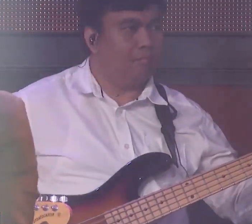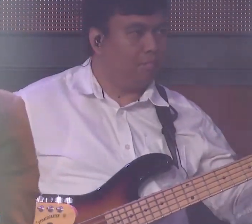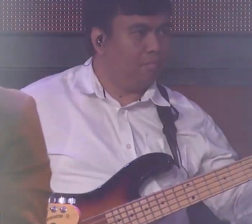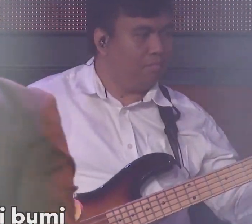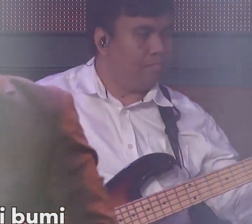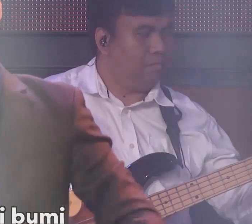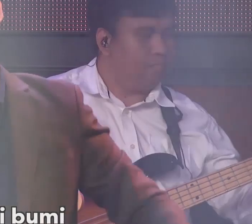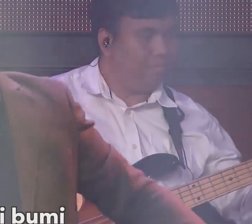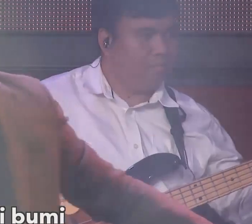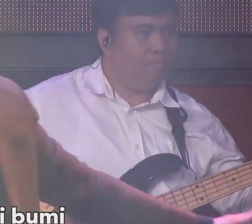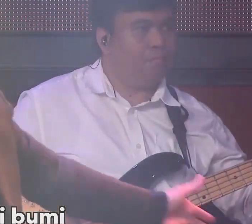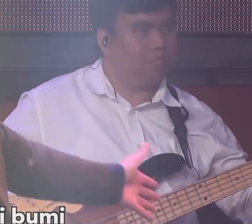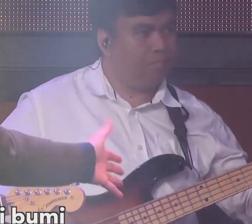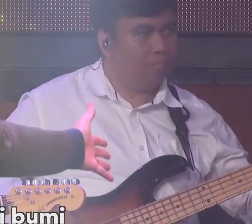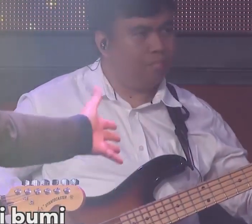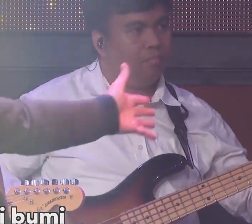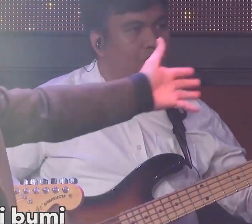Sejauh langit dari bumi,